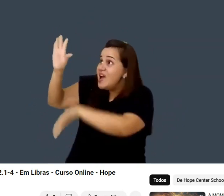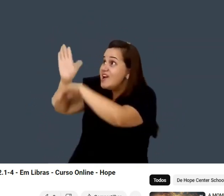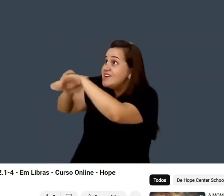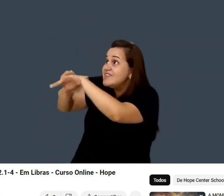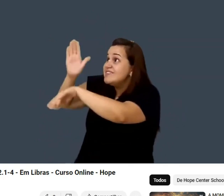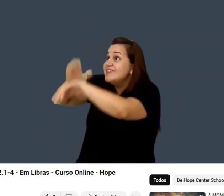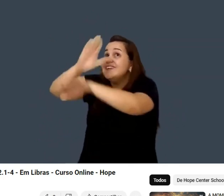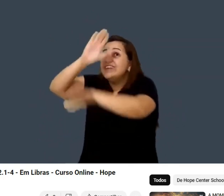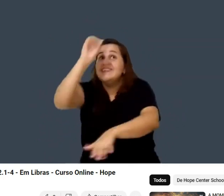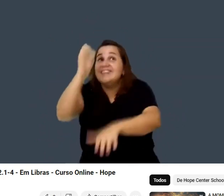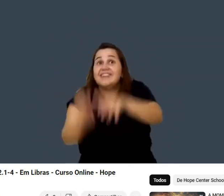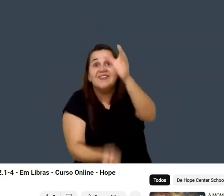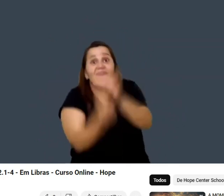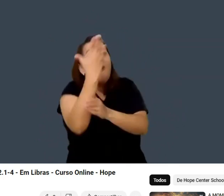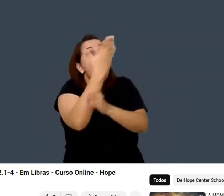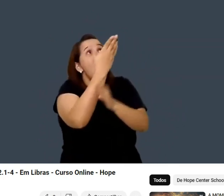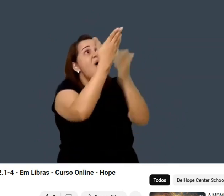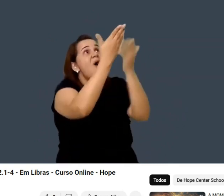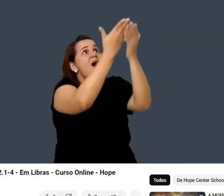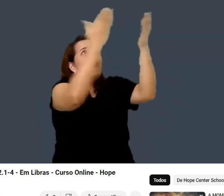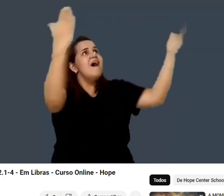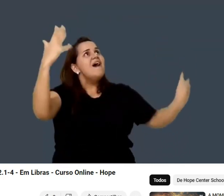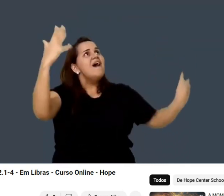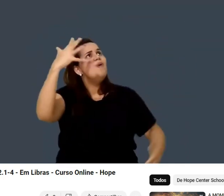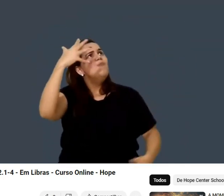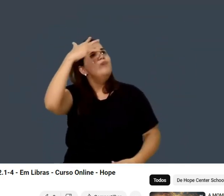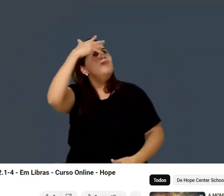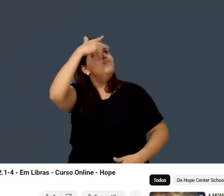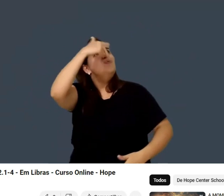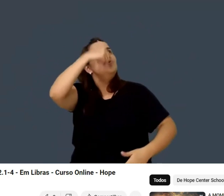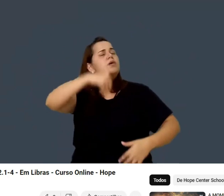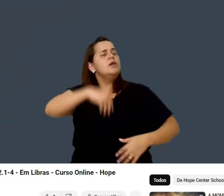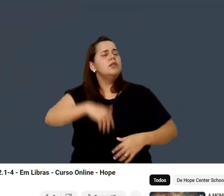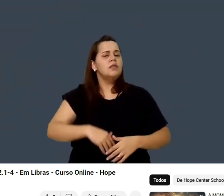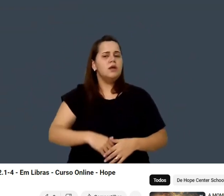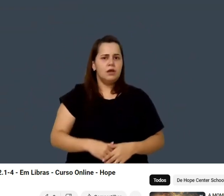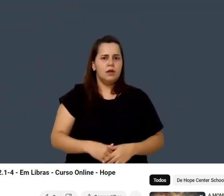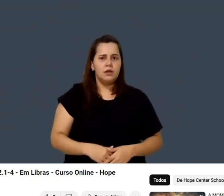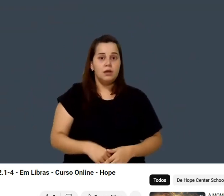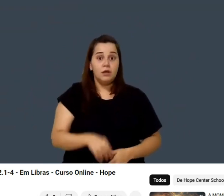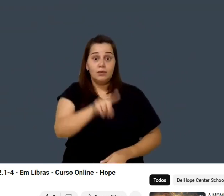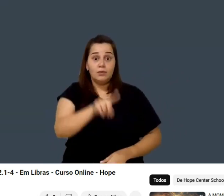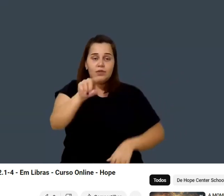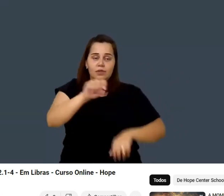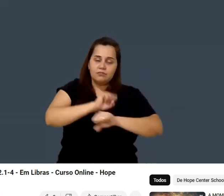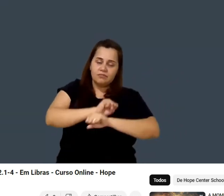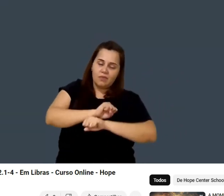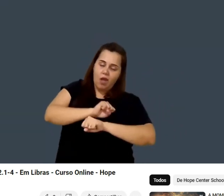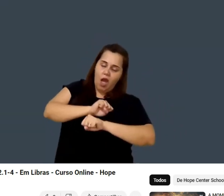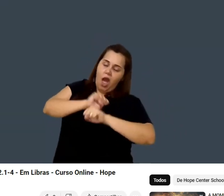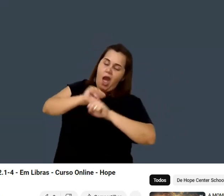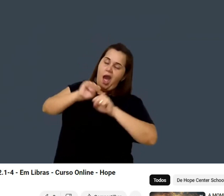Você lembra como Deus criou todas as coisas? Tudo muito lindo.